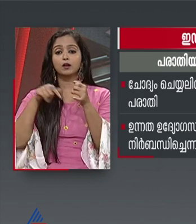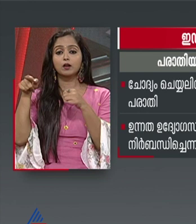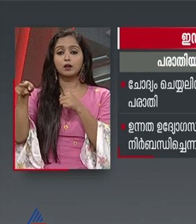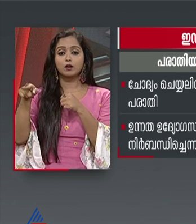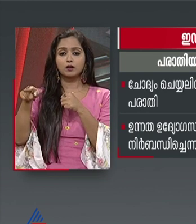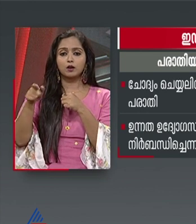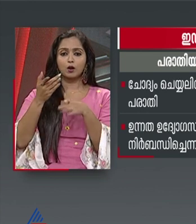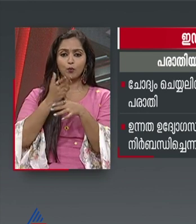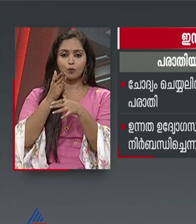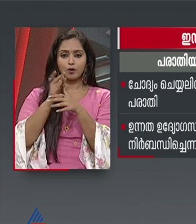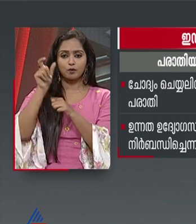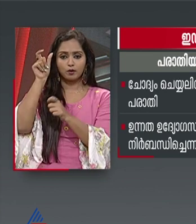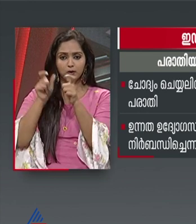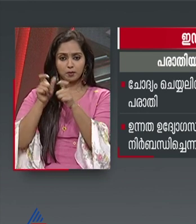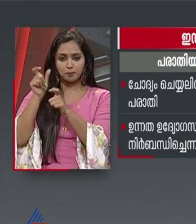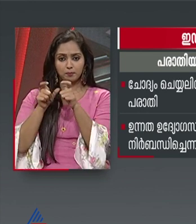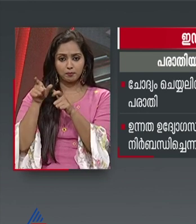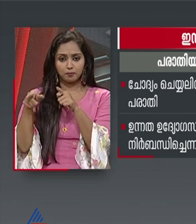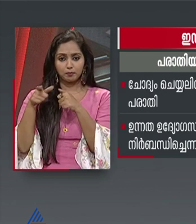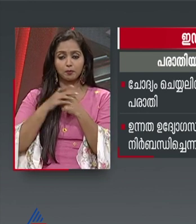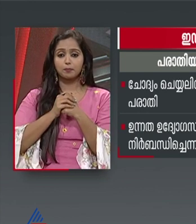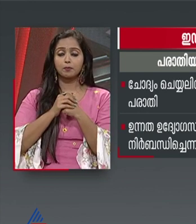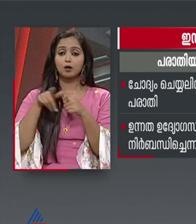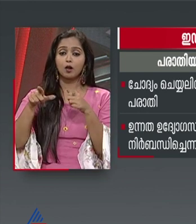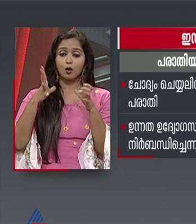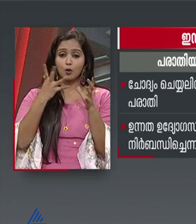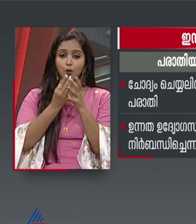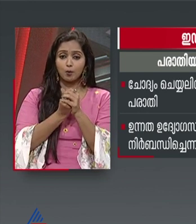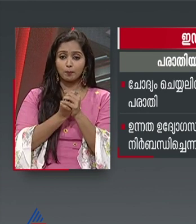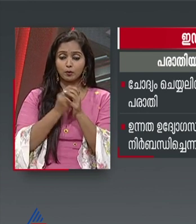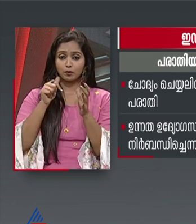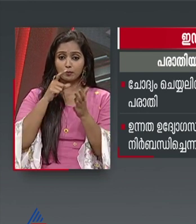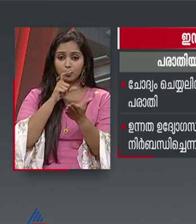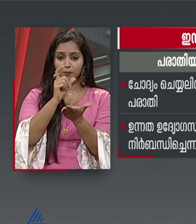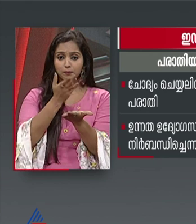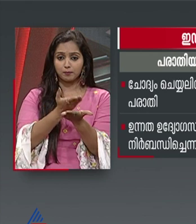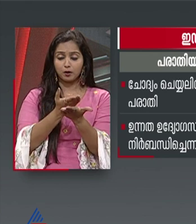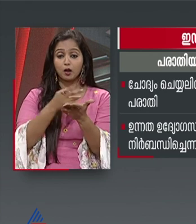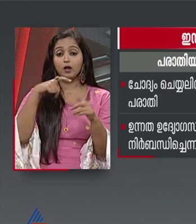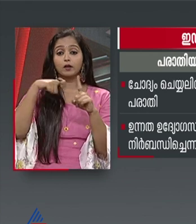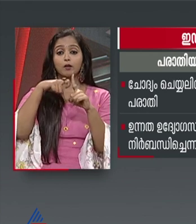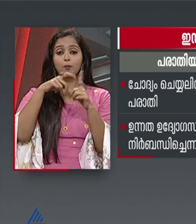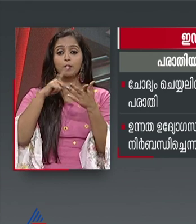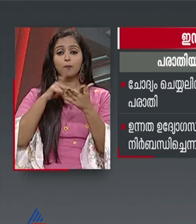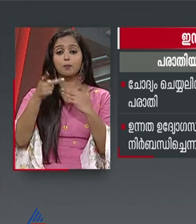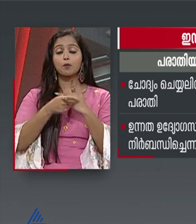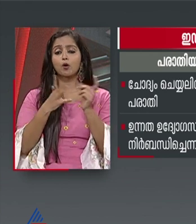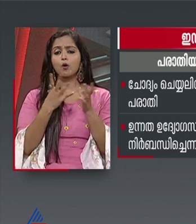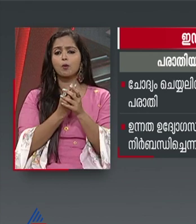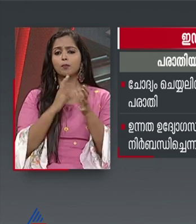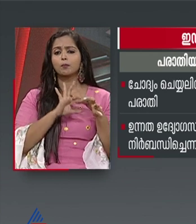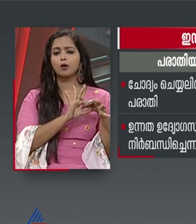അഡീഷണൽ സെക്രട്ടറിയുമായിട്ടുള്ള വനിതാ ജീവനക്കാരി പരാതി നൽകിയിരിക്കുന്നത്. കിഫ്ബിയുമായി ബന്ധപ്പെട്ട് ഇ ഡി കേസ് എടുക്കുന്നതിന് മുമ്പ്